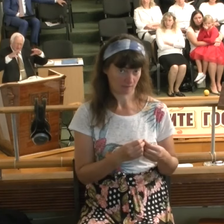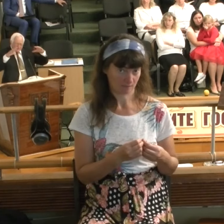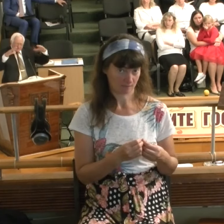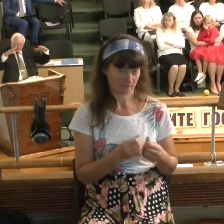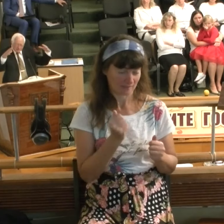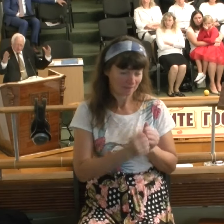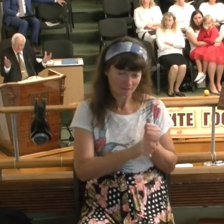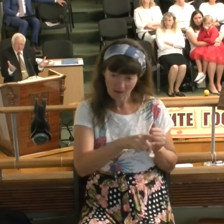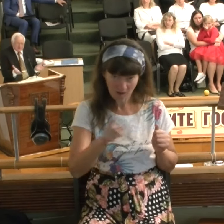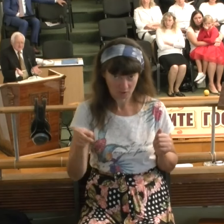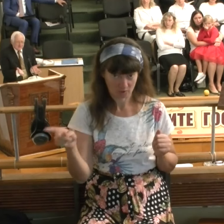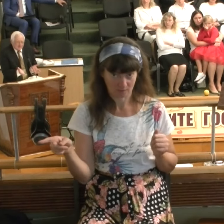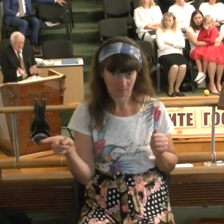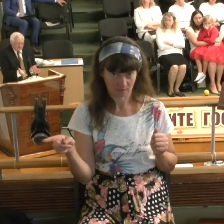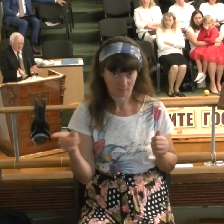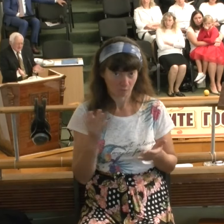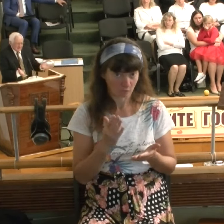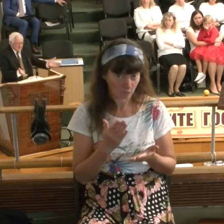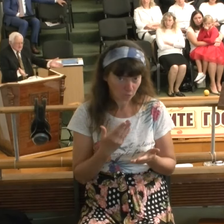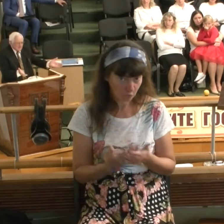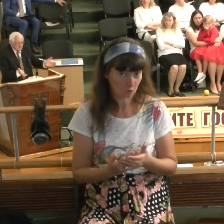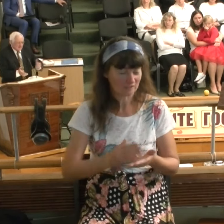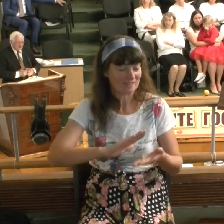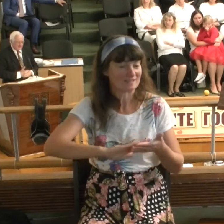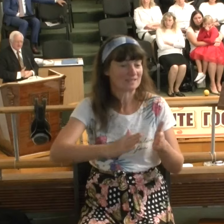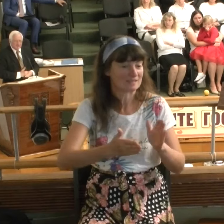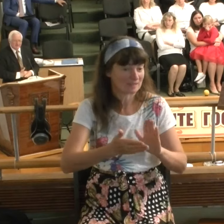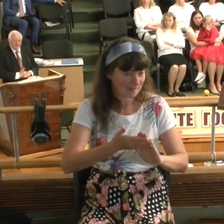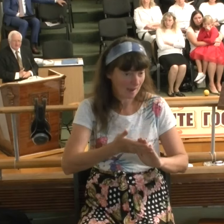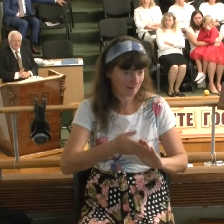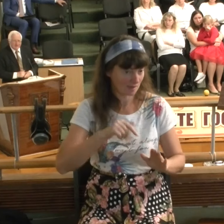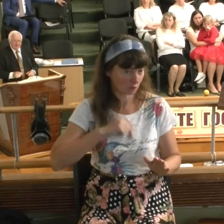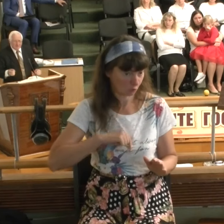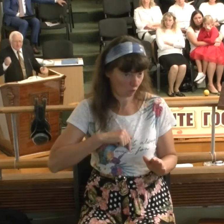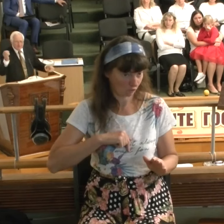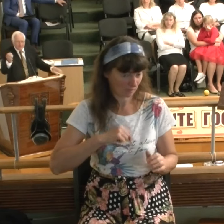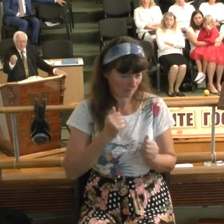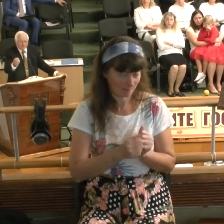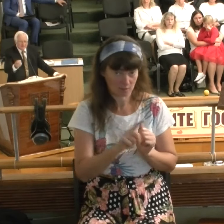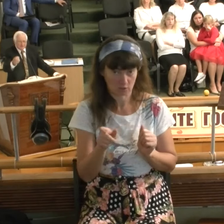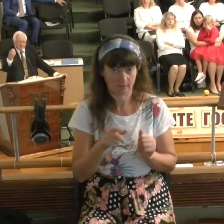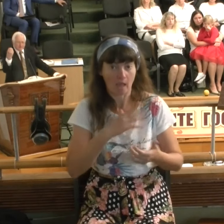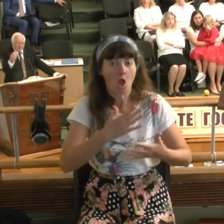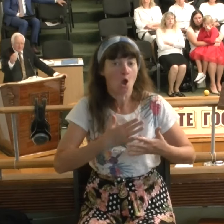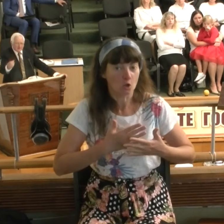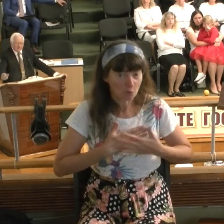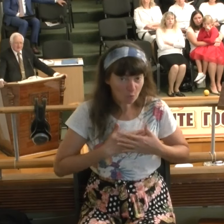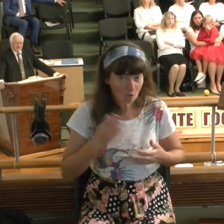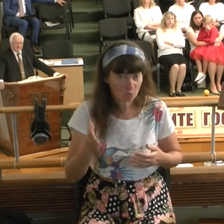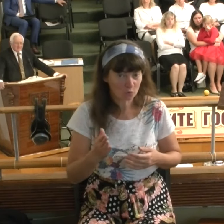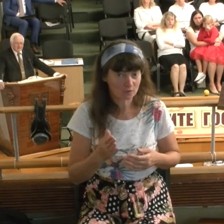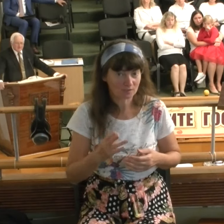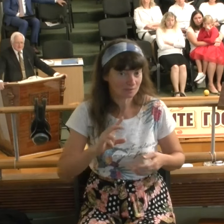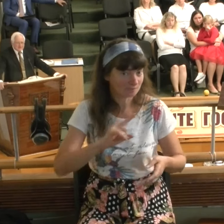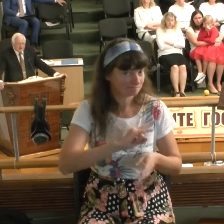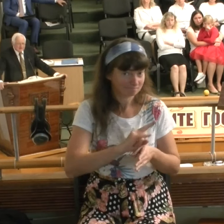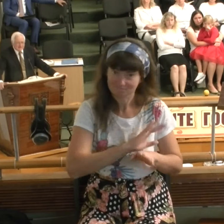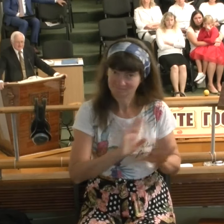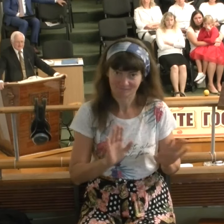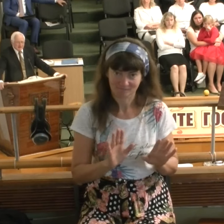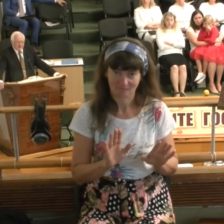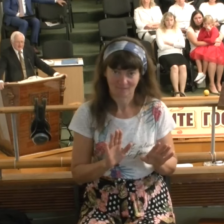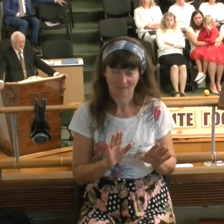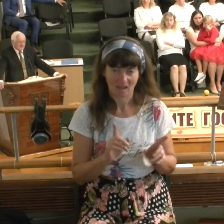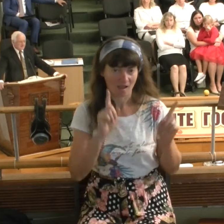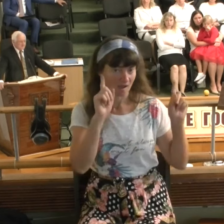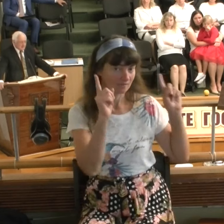то состояние, в котором мы должны быть, ради чего умирал Христос. Любовь да будет непритворна.